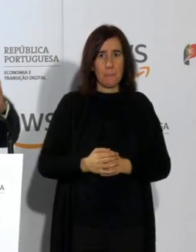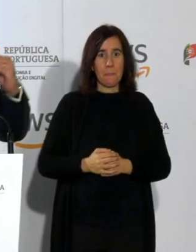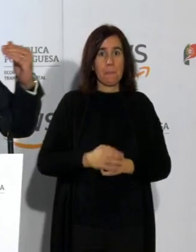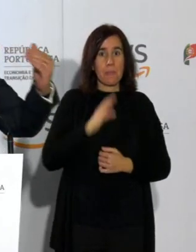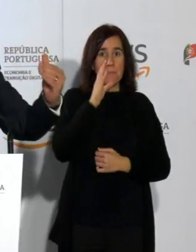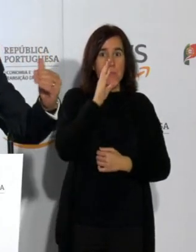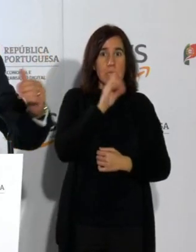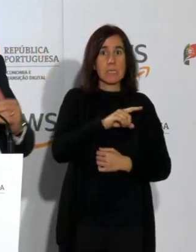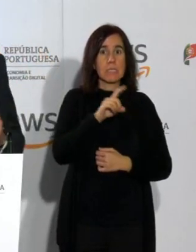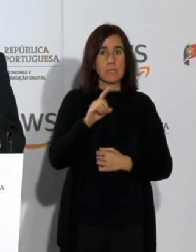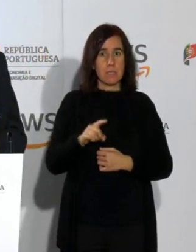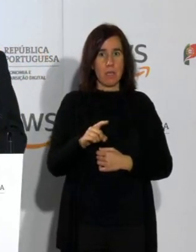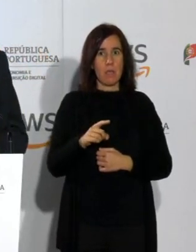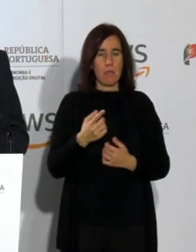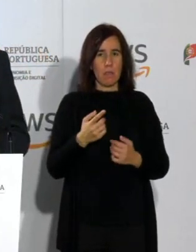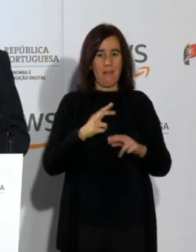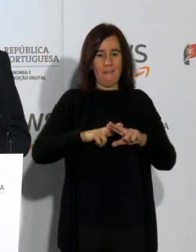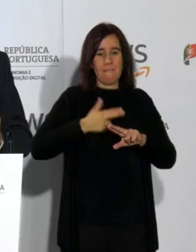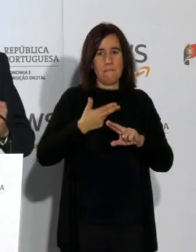de aumentar